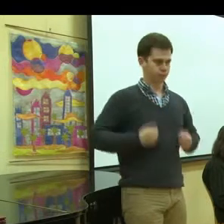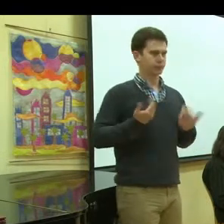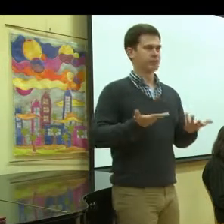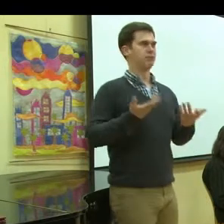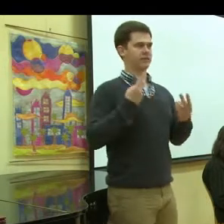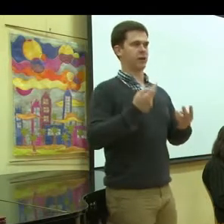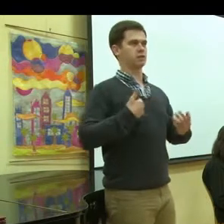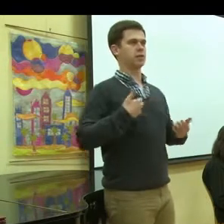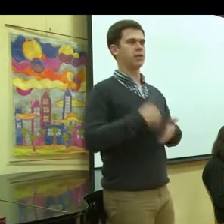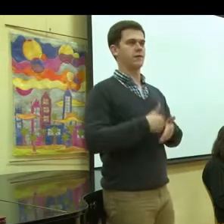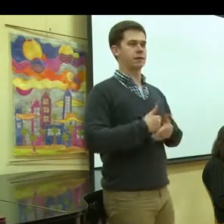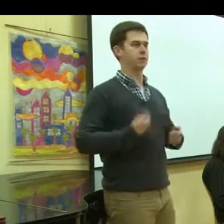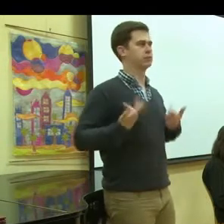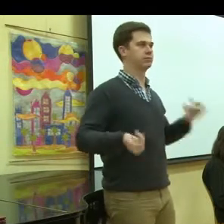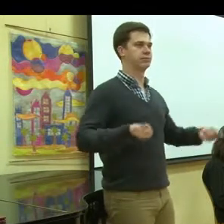en ese paso